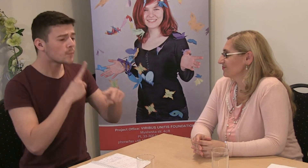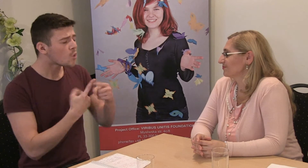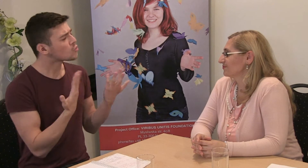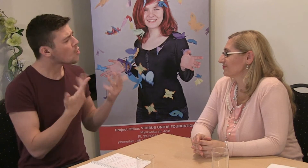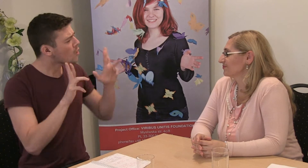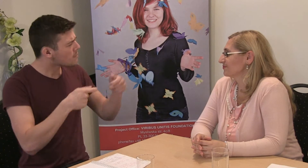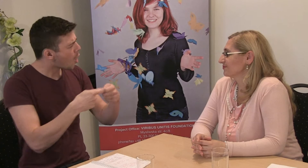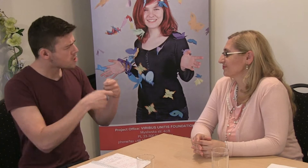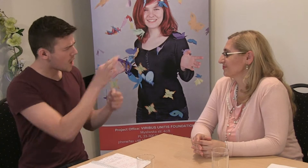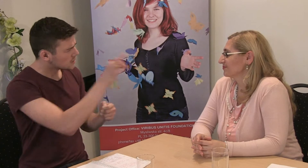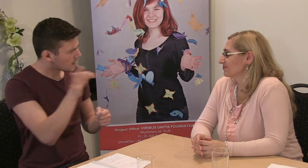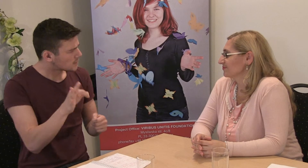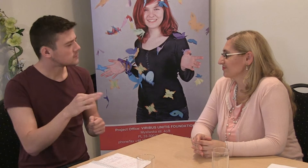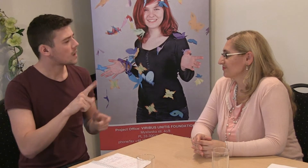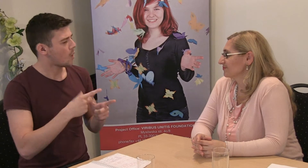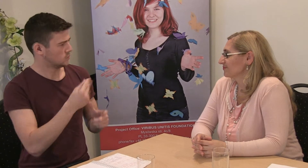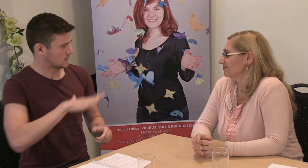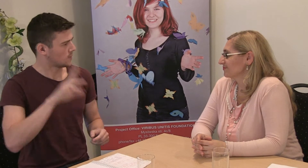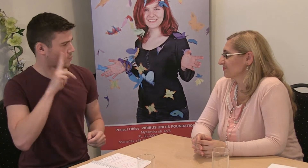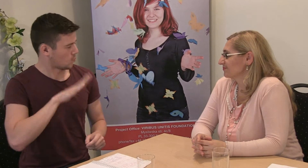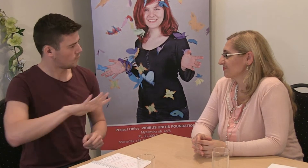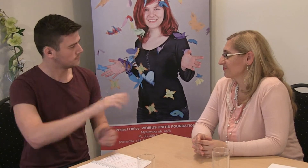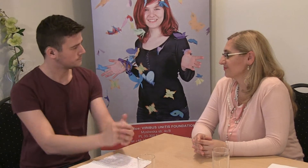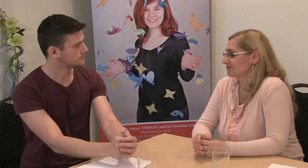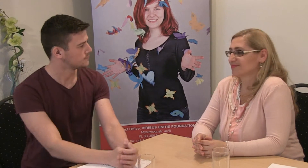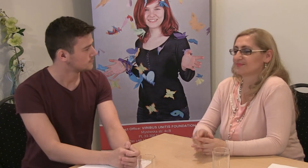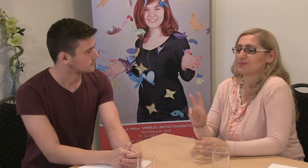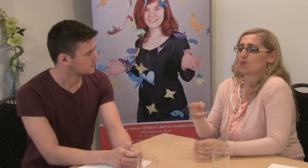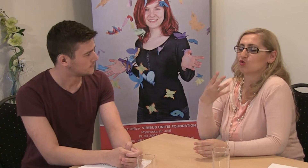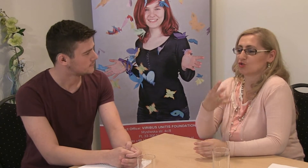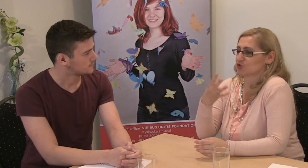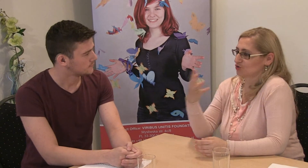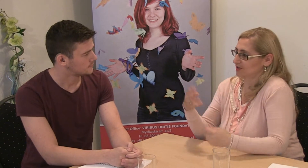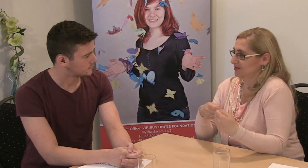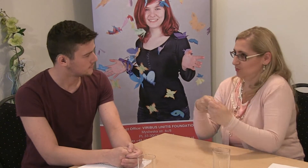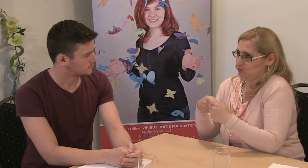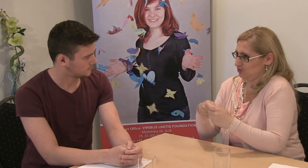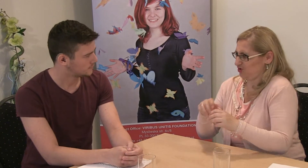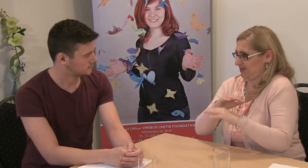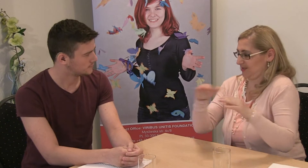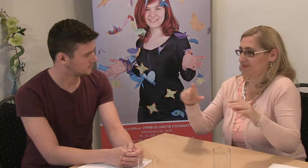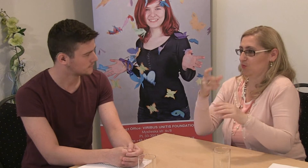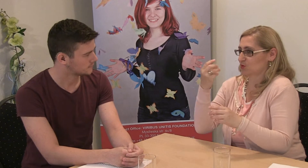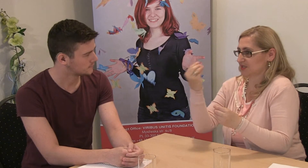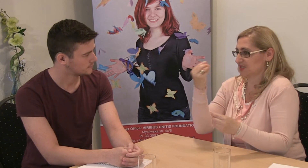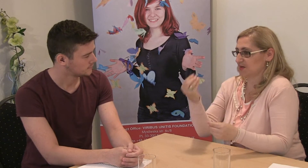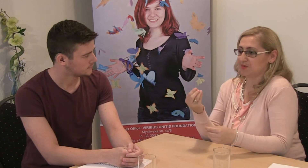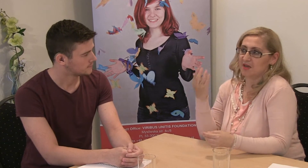budućnost i ravnopravnost gluvih? Koliko ima organizacija gluvih u Srbiji? Ima 44 udruženja u